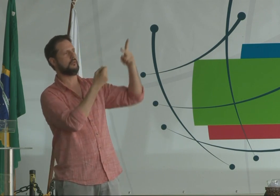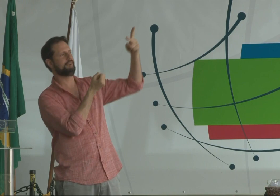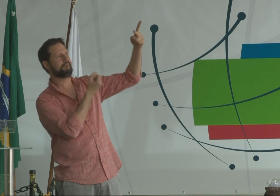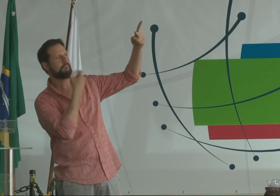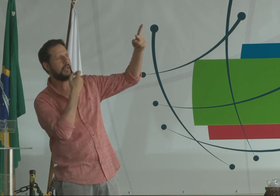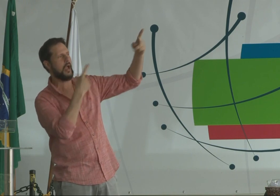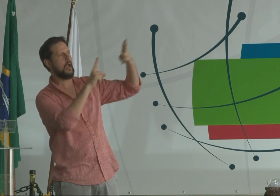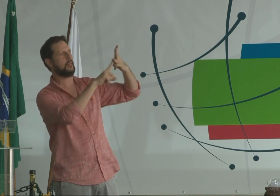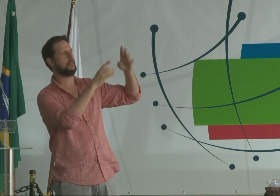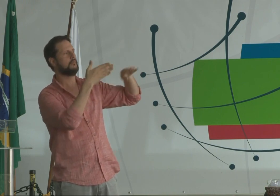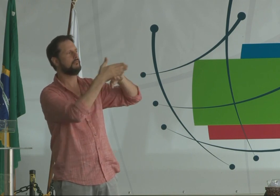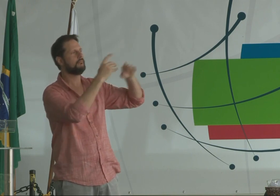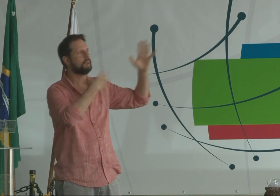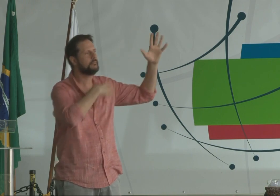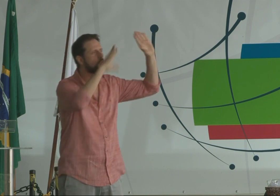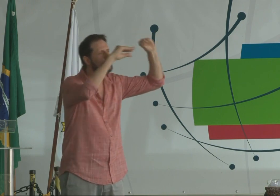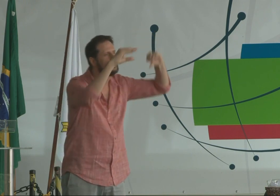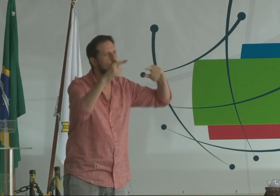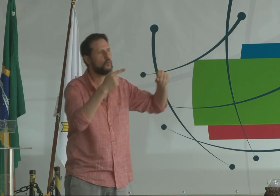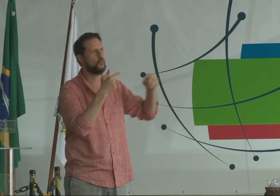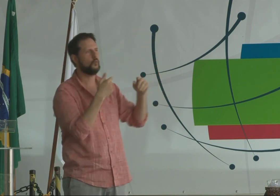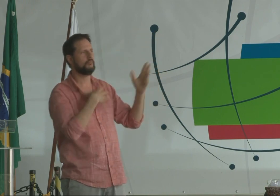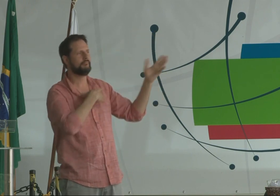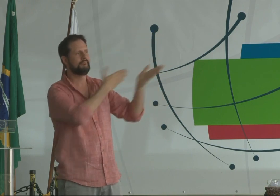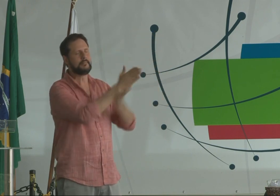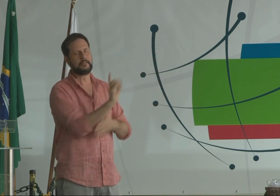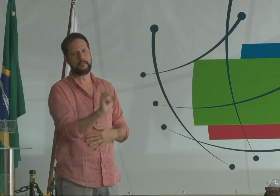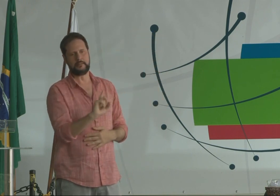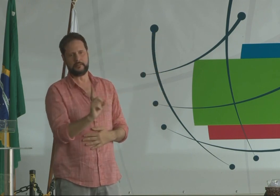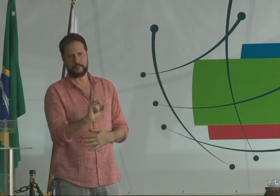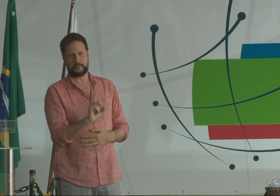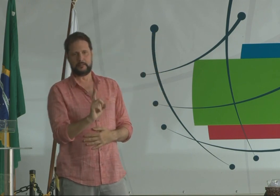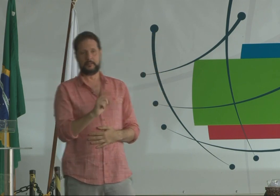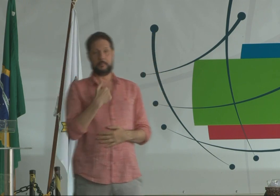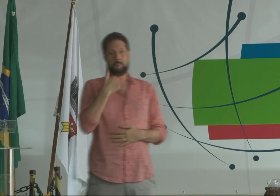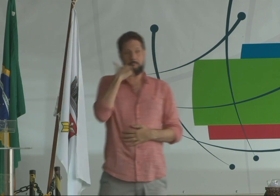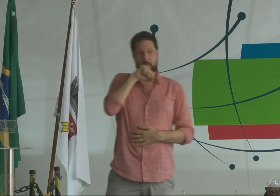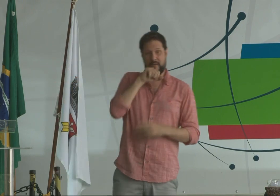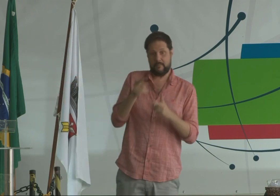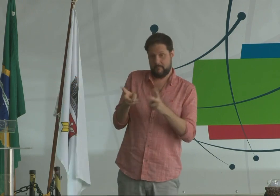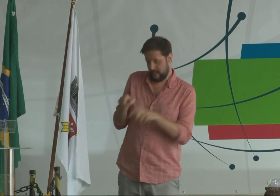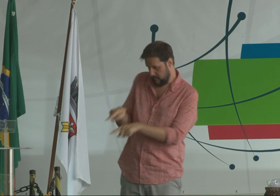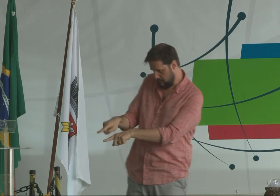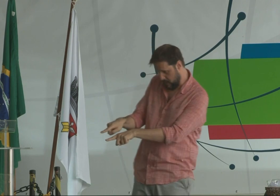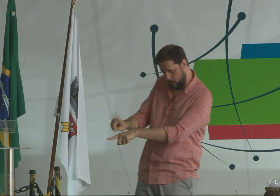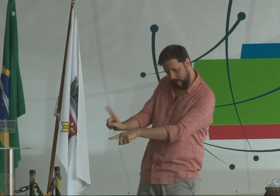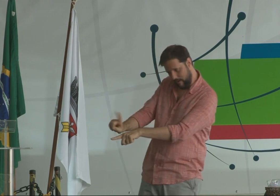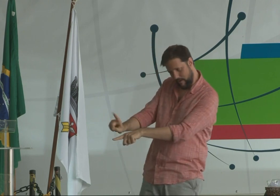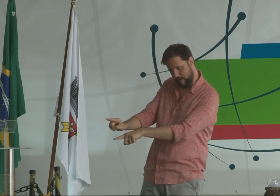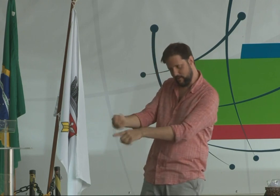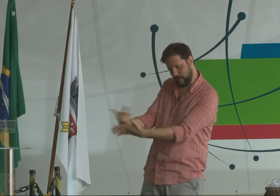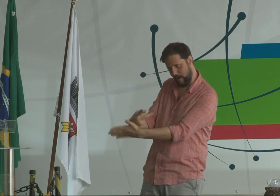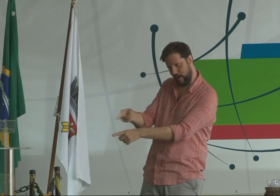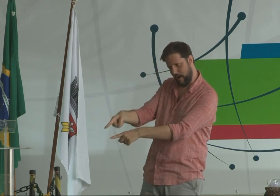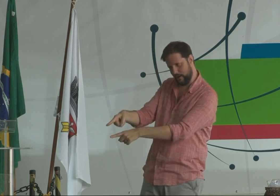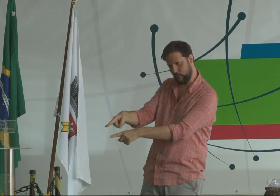verbal maior. Eu também tinha gênero de vida piada. Ou tinha alguns eventos que não tinham muita luz. Eu não conseguia utilizar